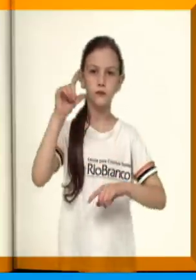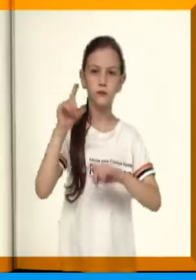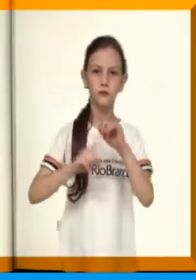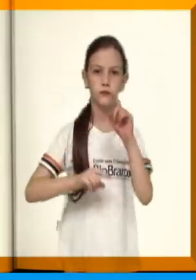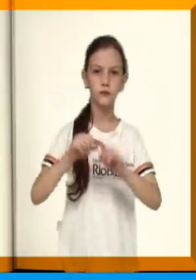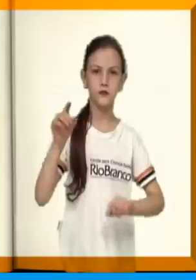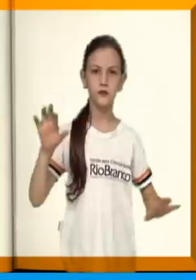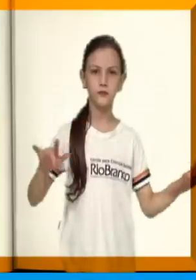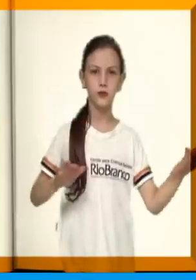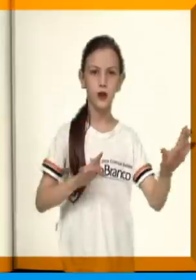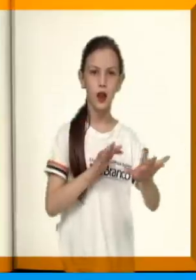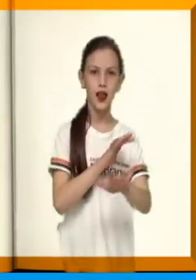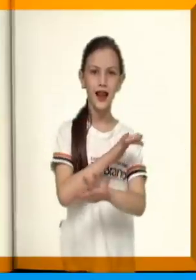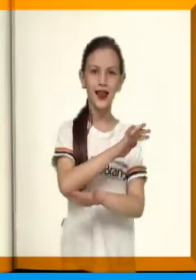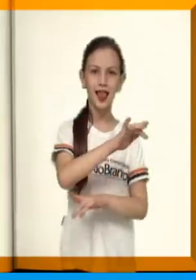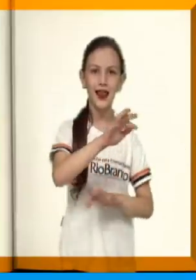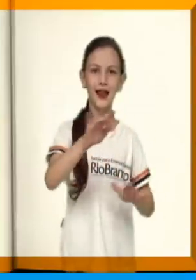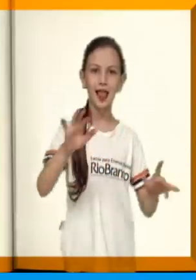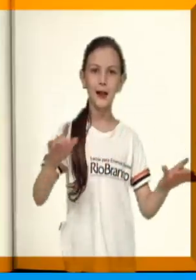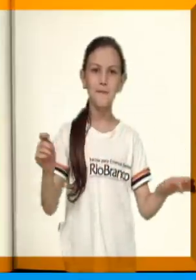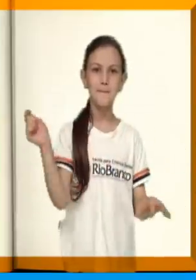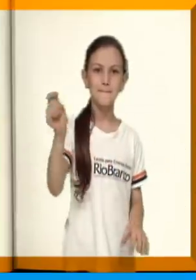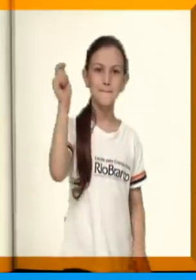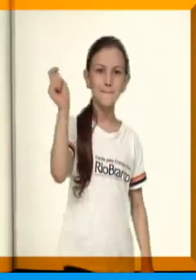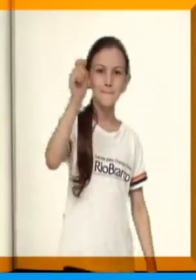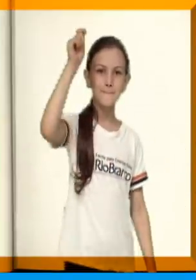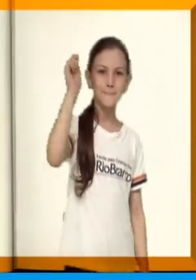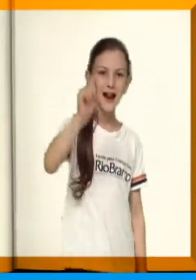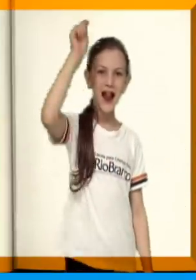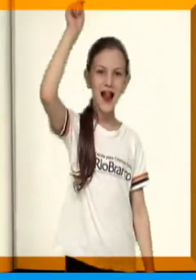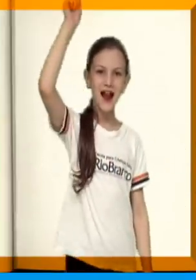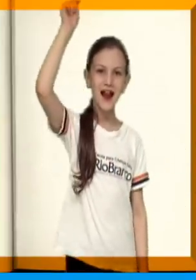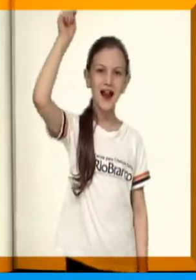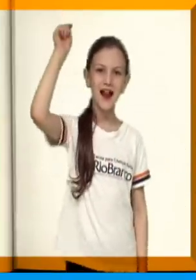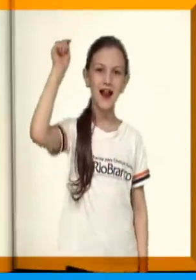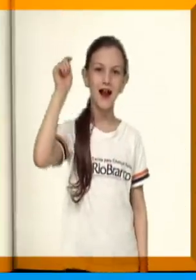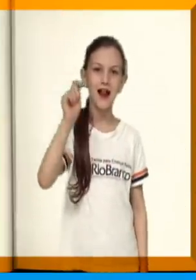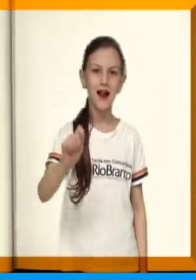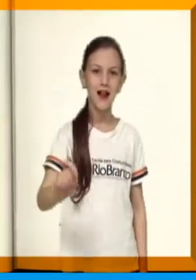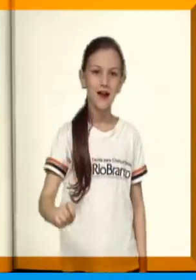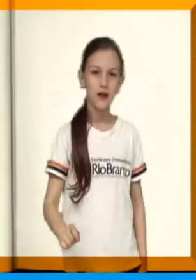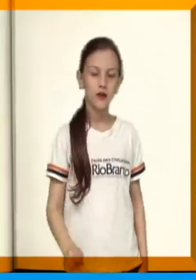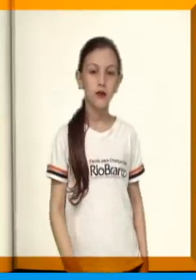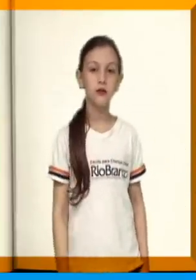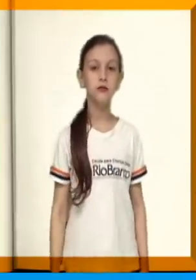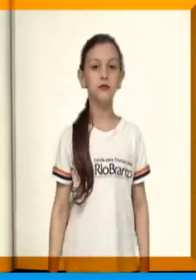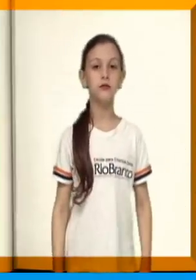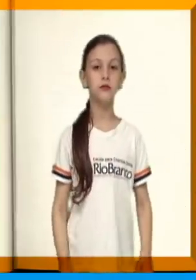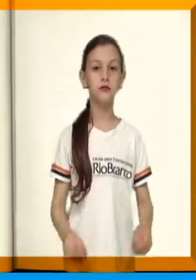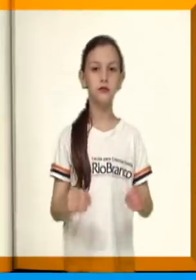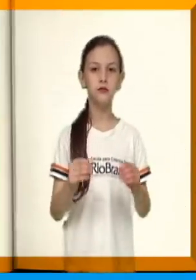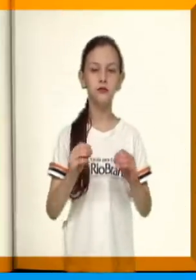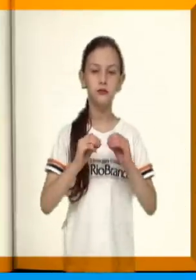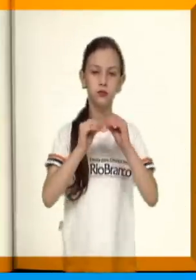mundo estrelado, encantado, com fadas madrinhas.